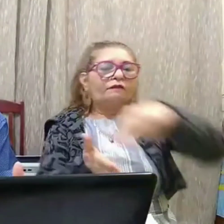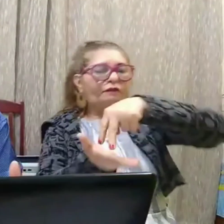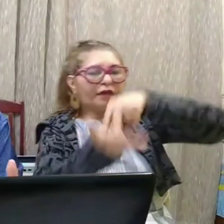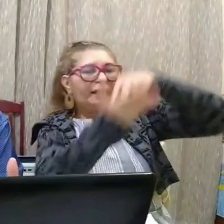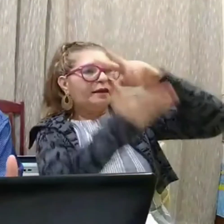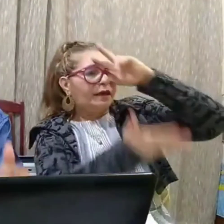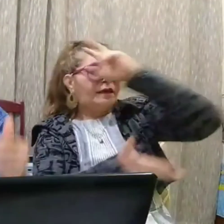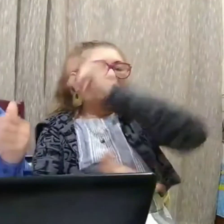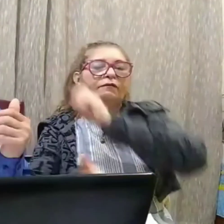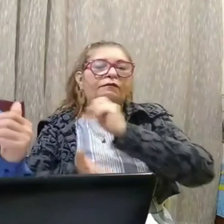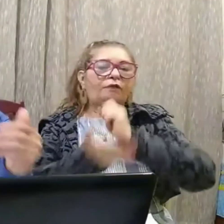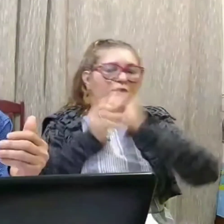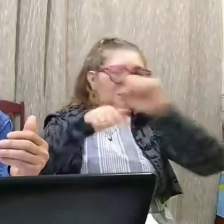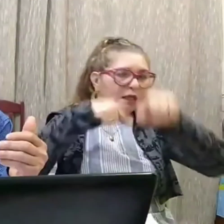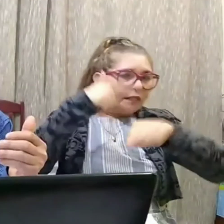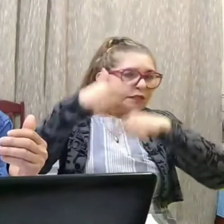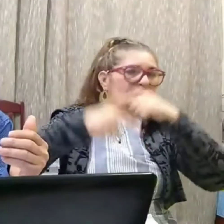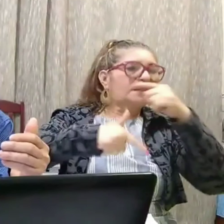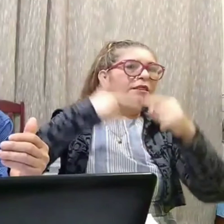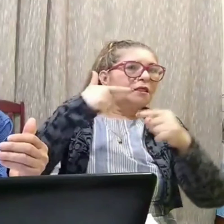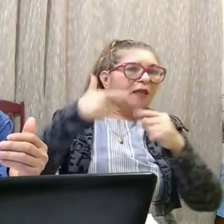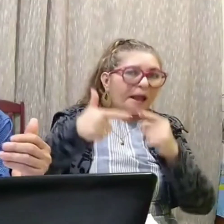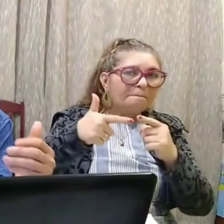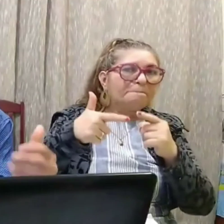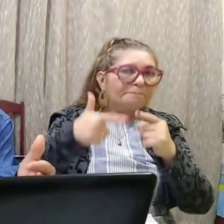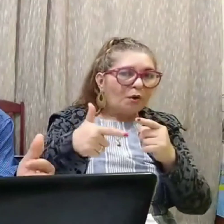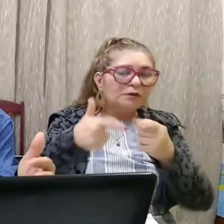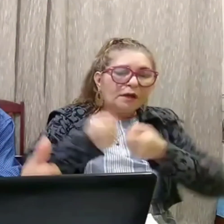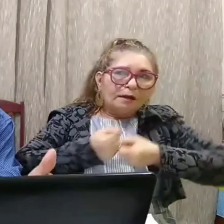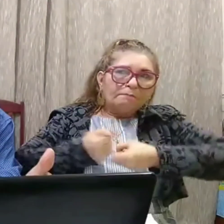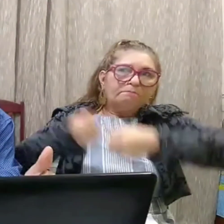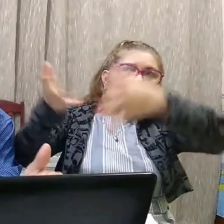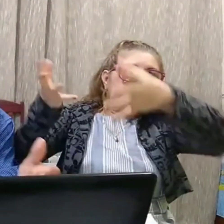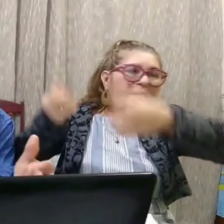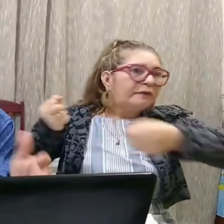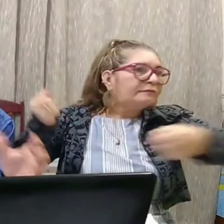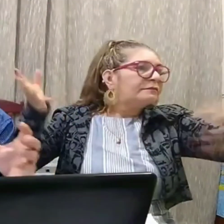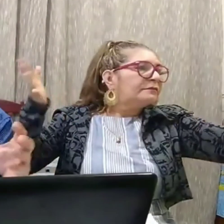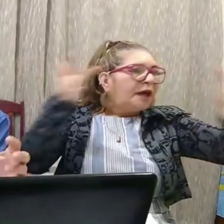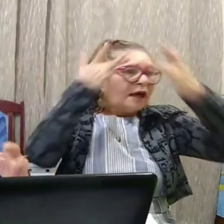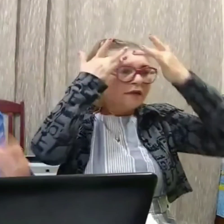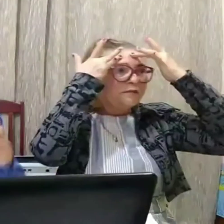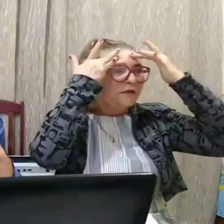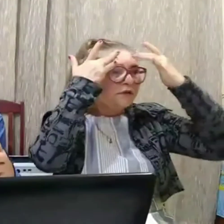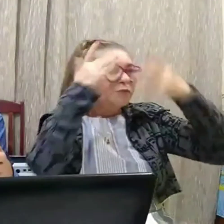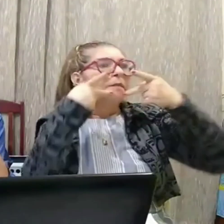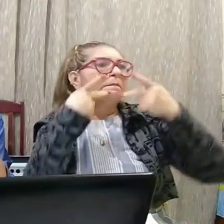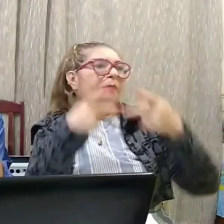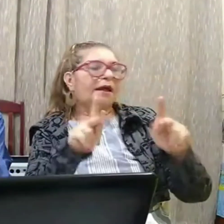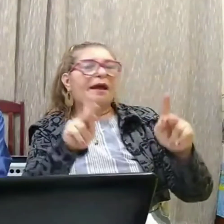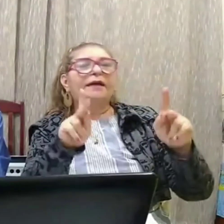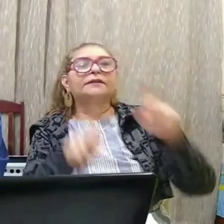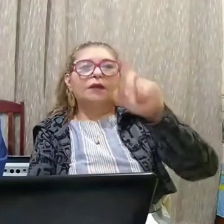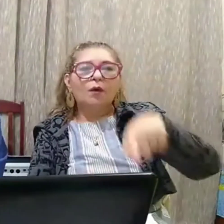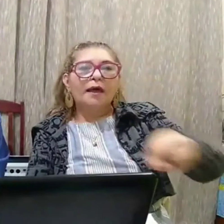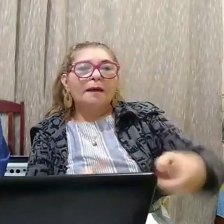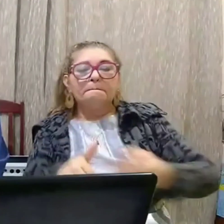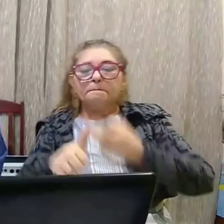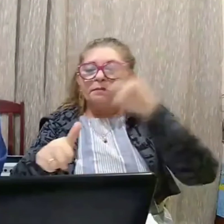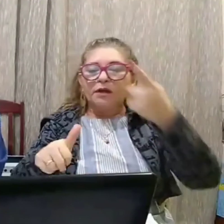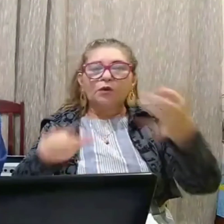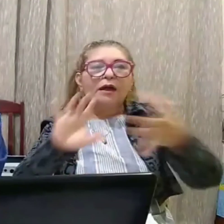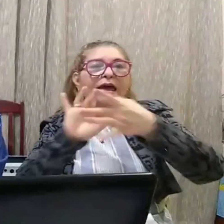fortes, e depois para os enviar a pregar. Então entenda, primeiro é a comunhão